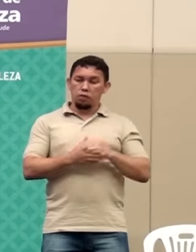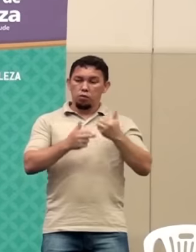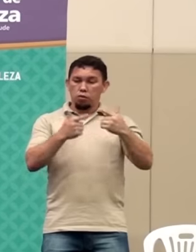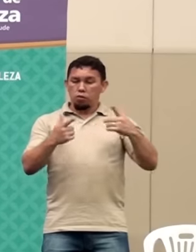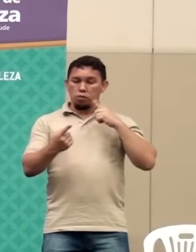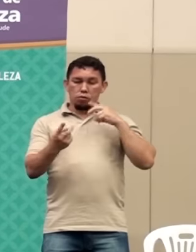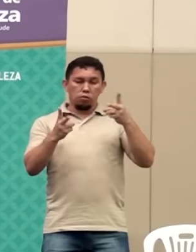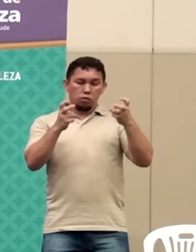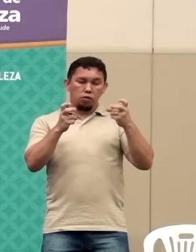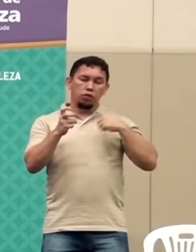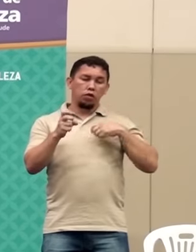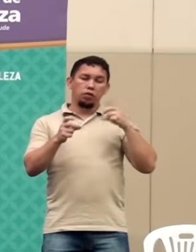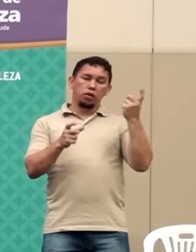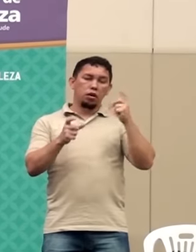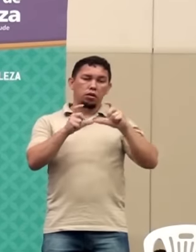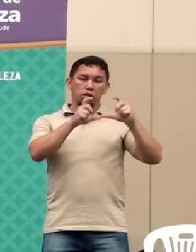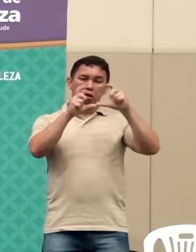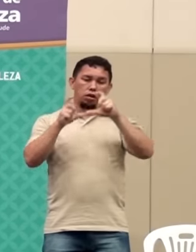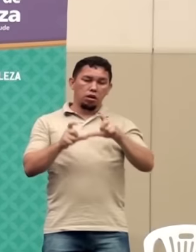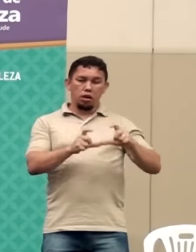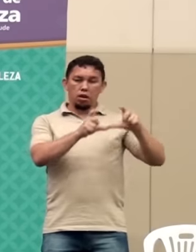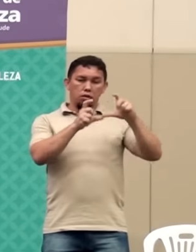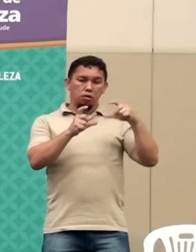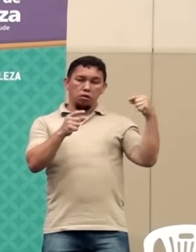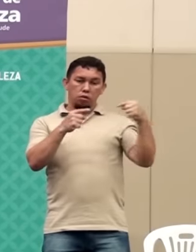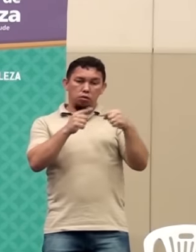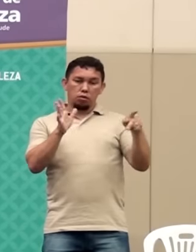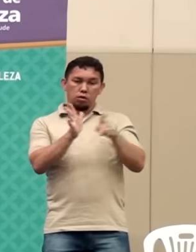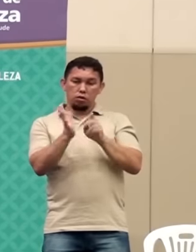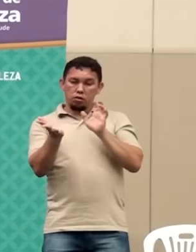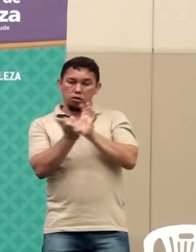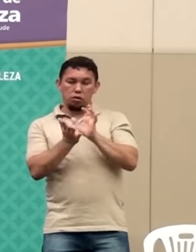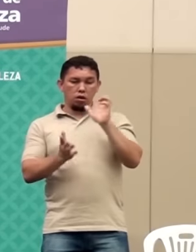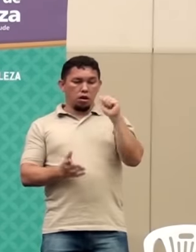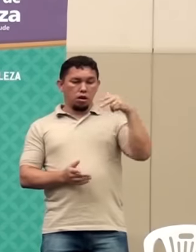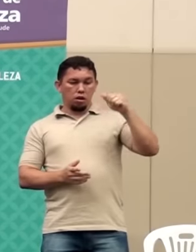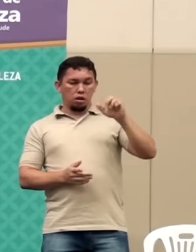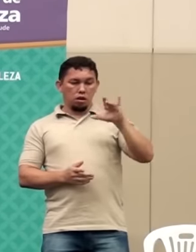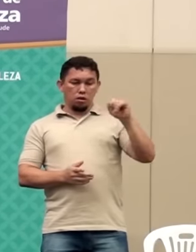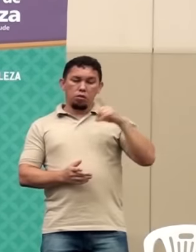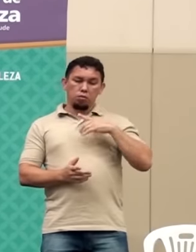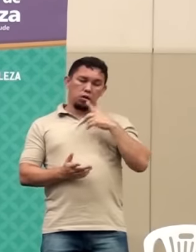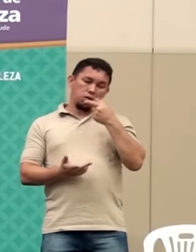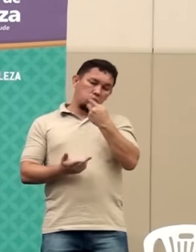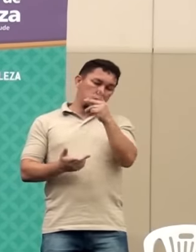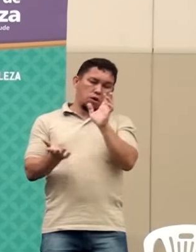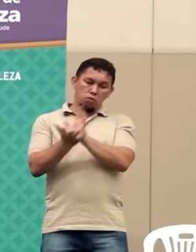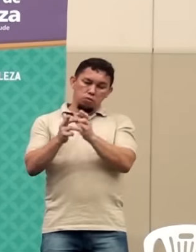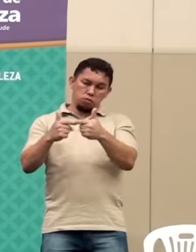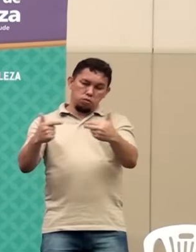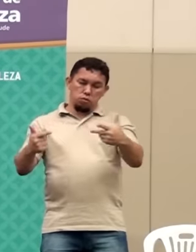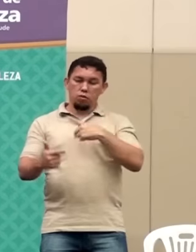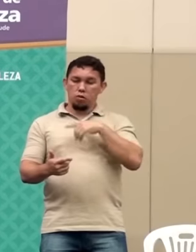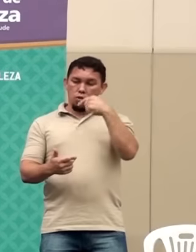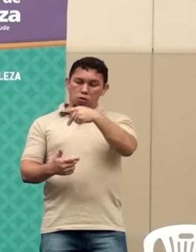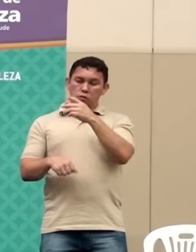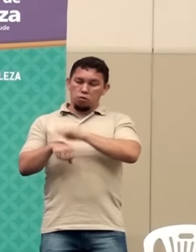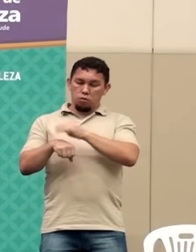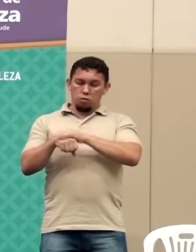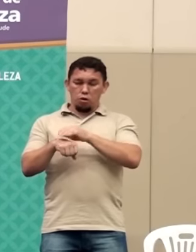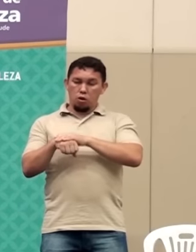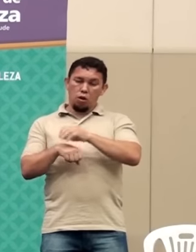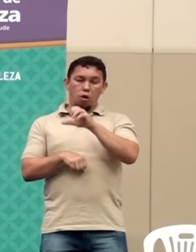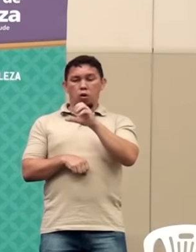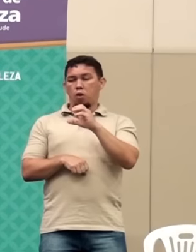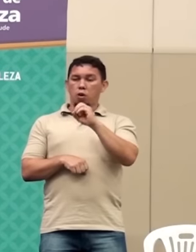Pode-se observar na figura que nas condições aeróbicas tem-se espécies oxidadas e perto do fundo